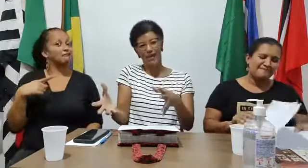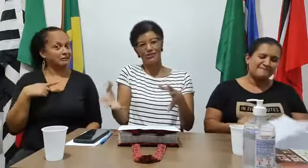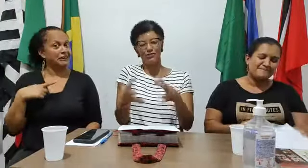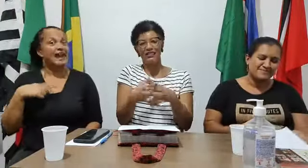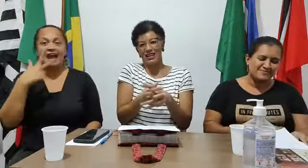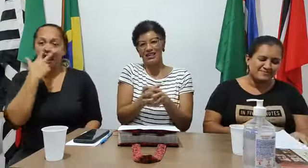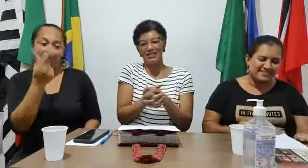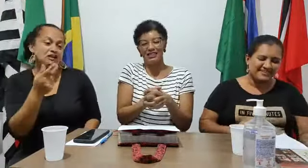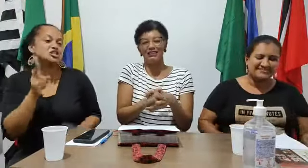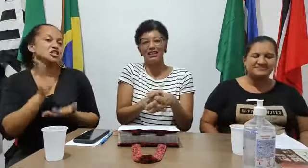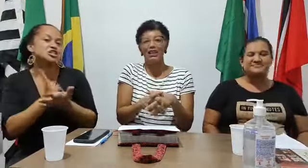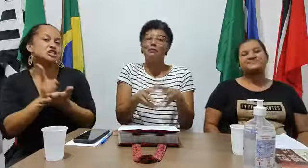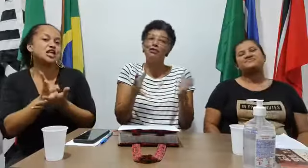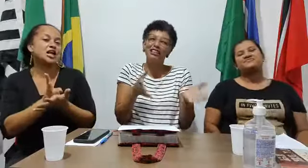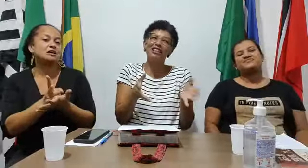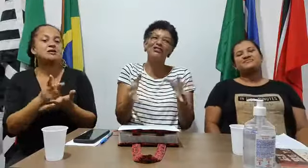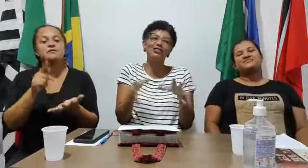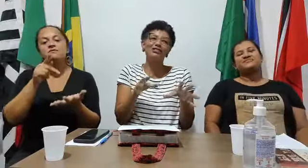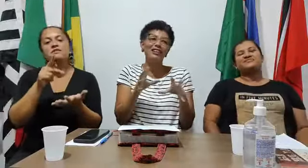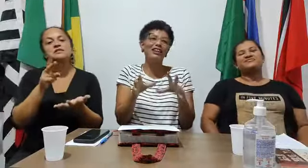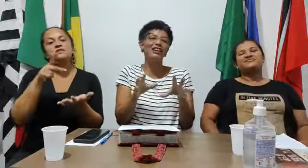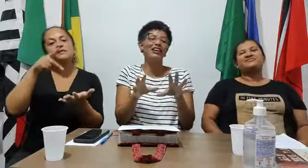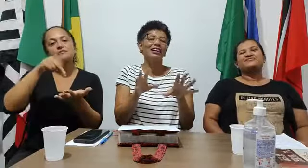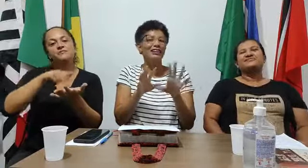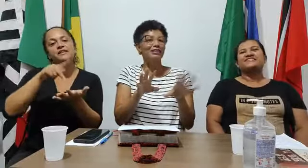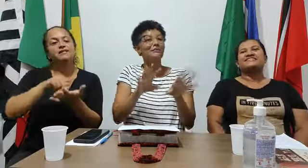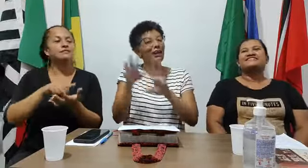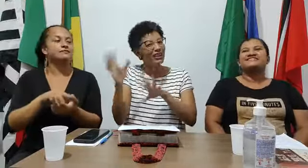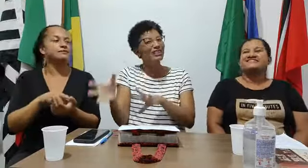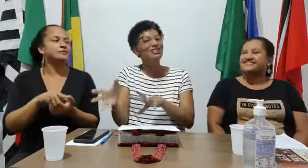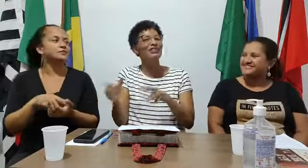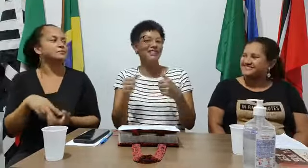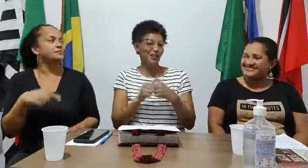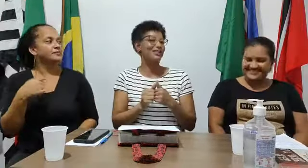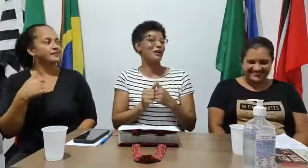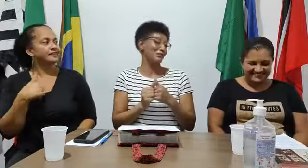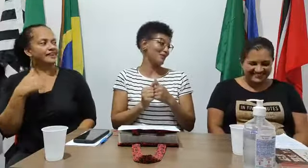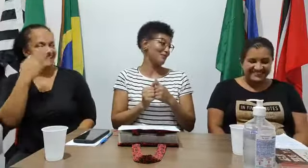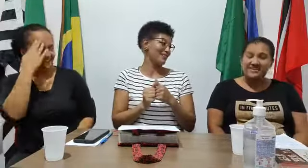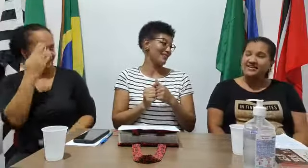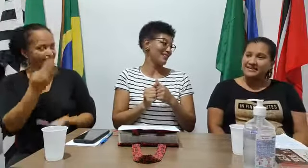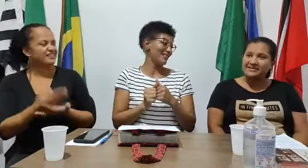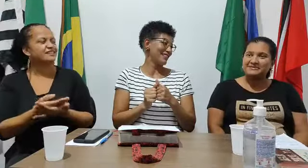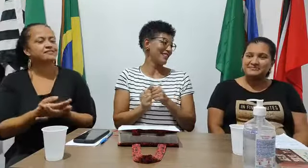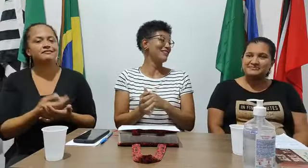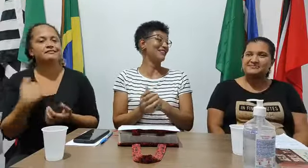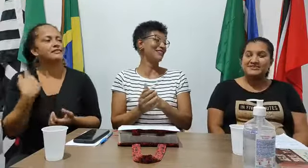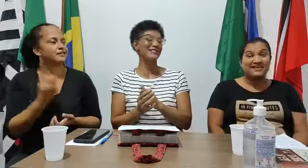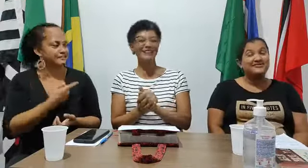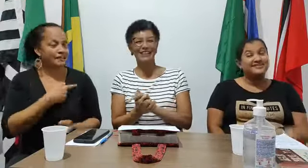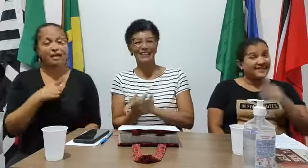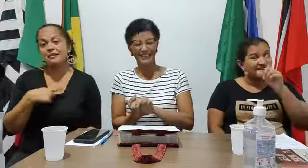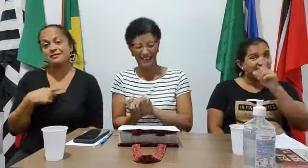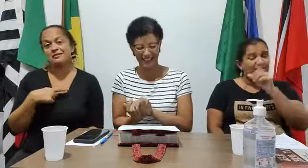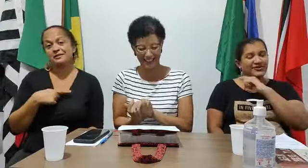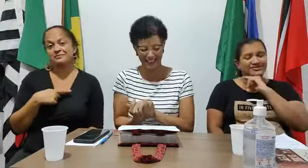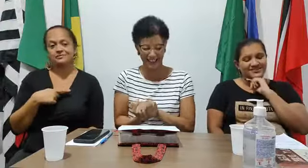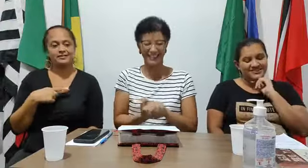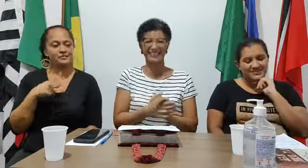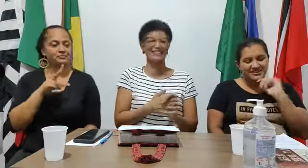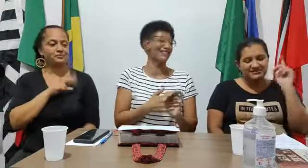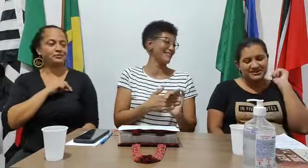sempre acham que tem razão, né? Mas eu acredito que na maioria das vezes nós temos, sabe? É verdade,